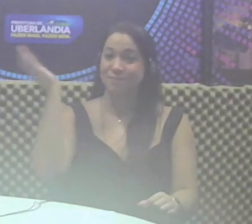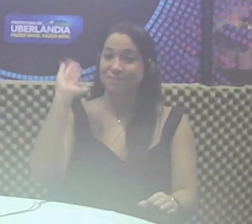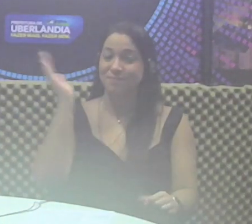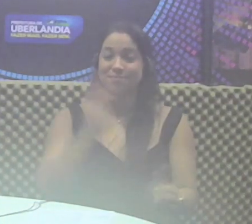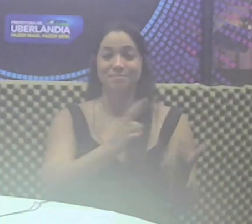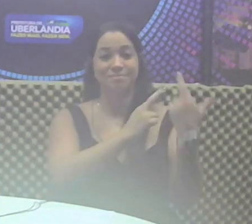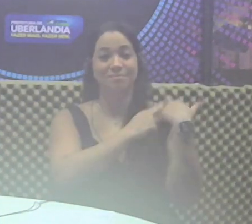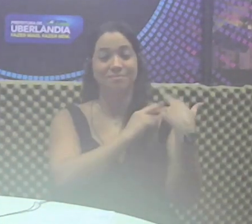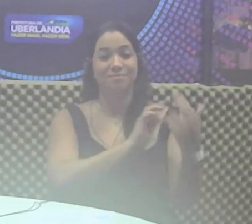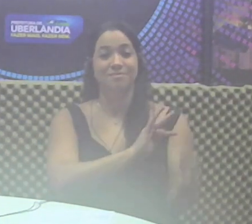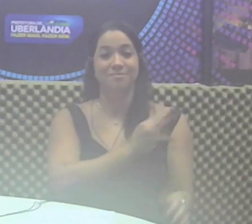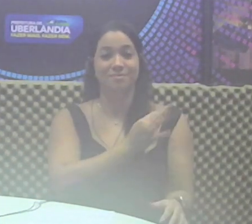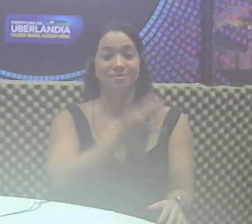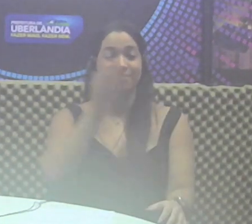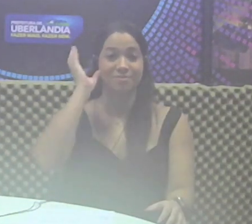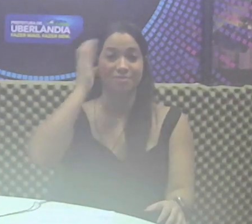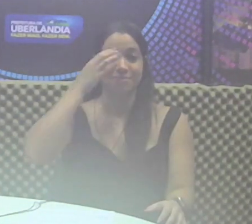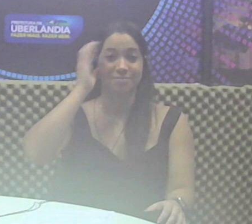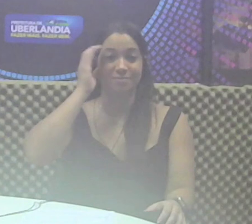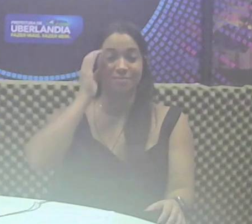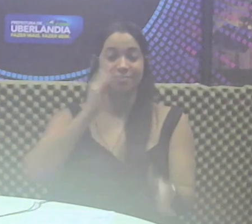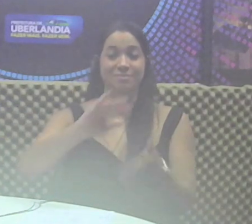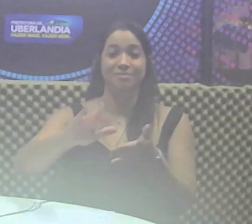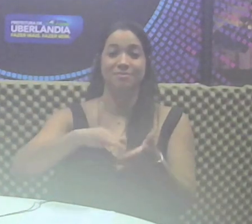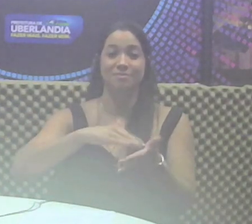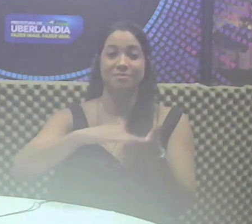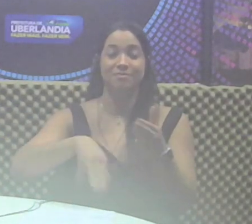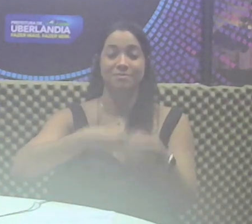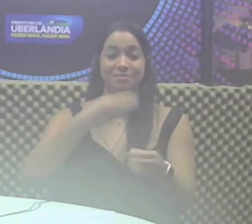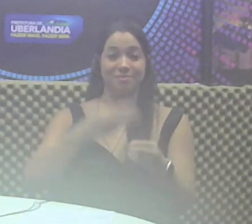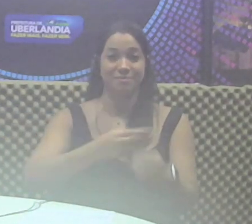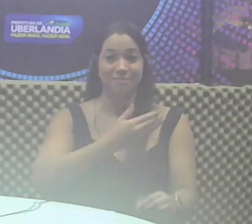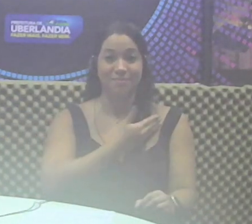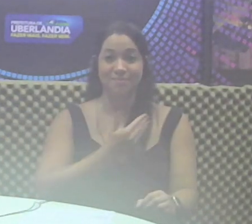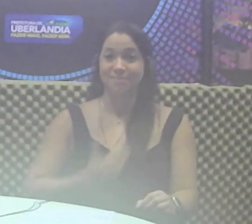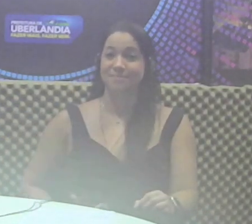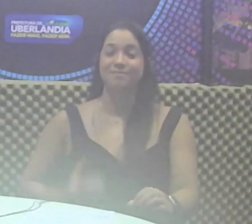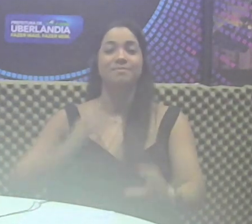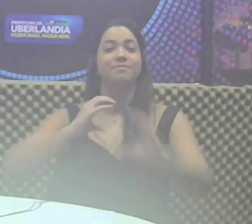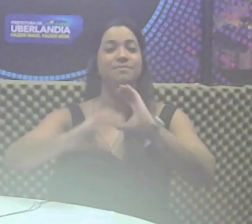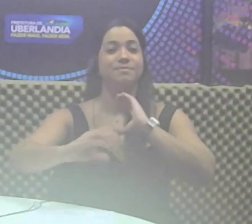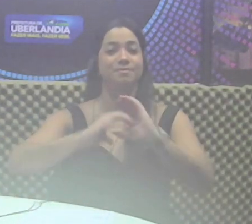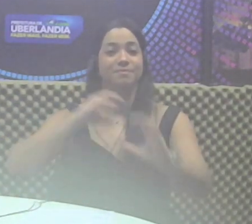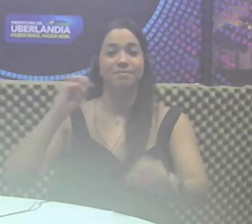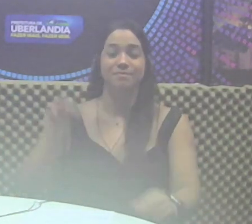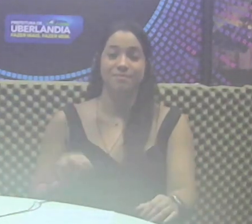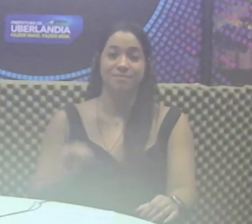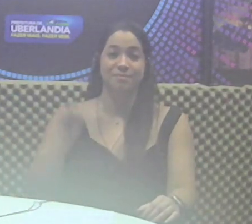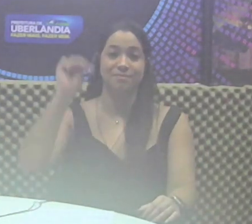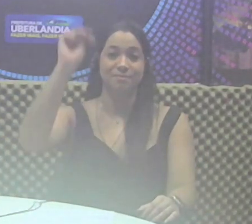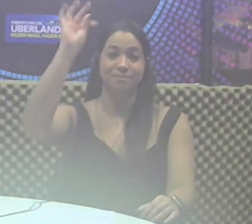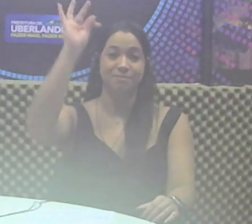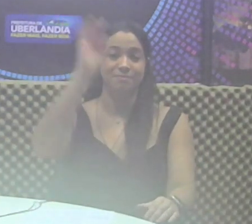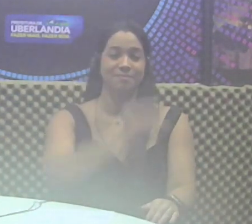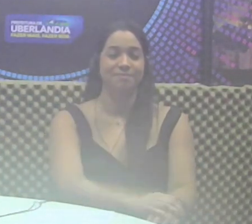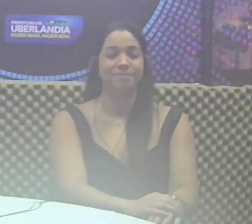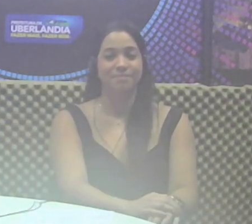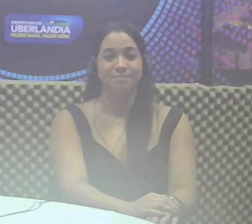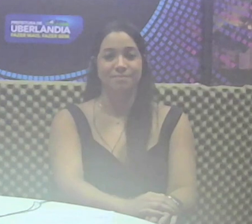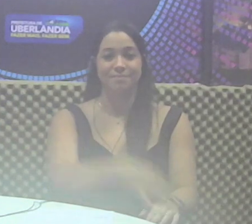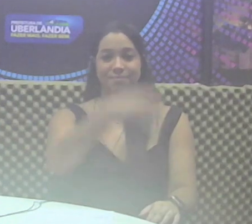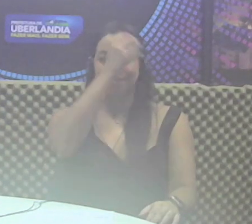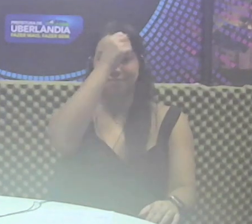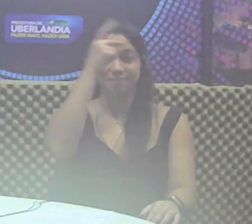Valentim, responsável técnico Cristiano Silva, secretário municipal de Governo e Comunicação Marco Túlio de Castro